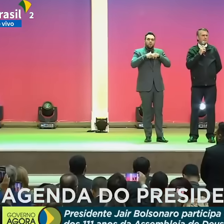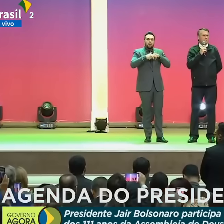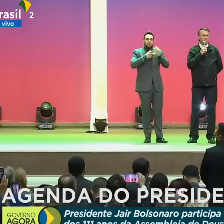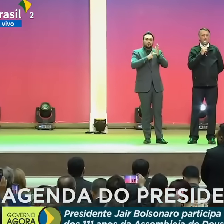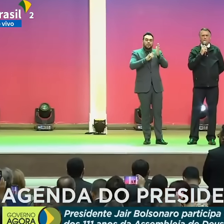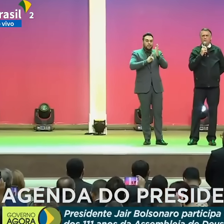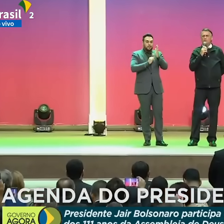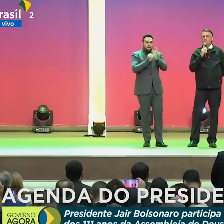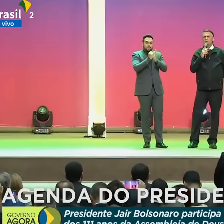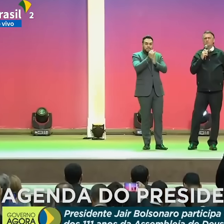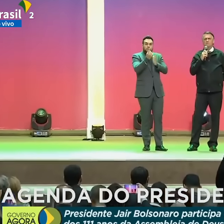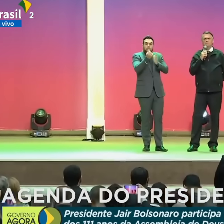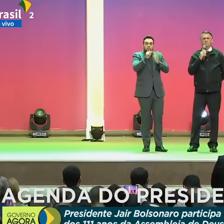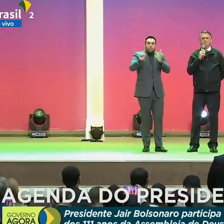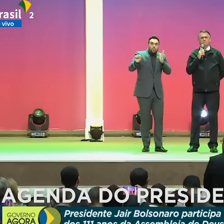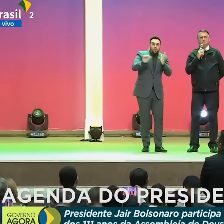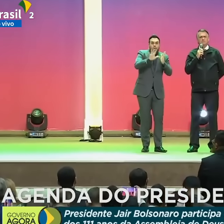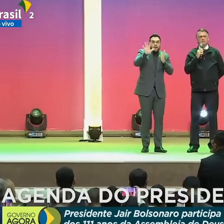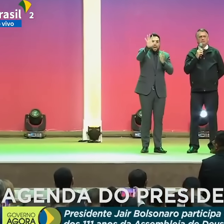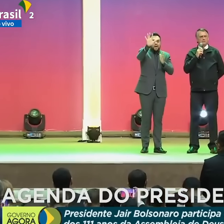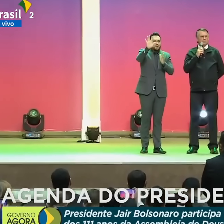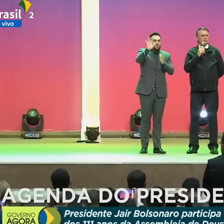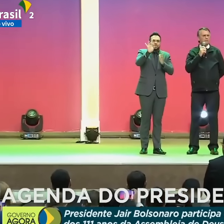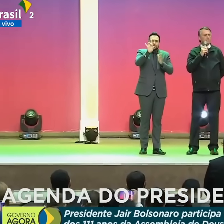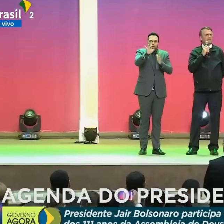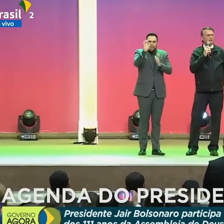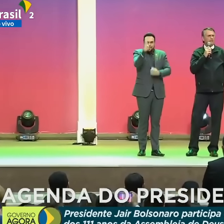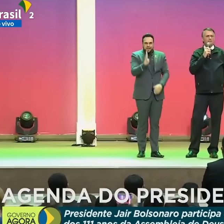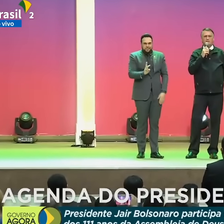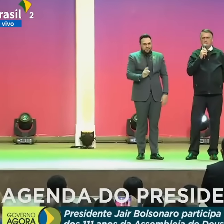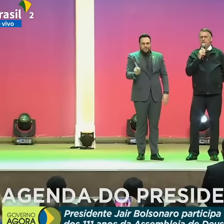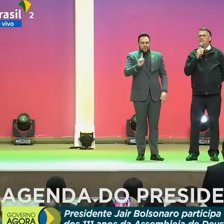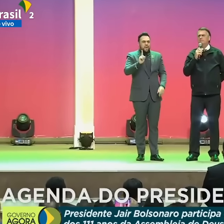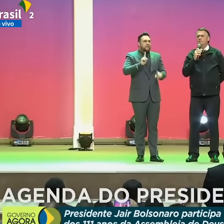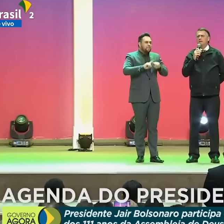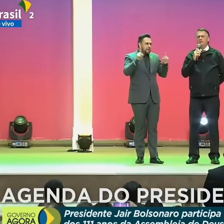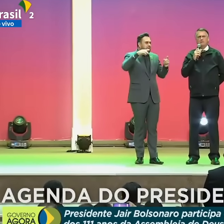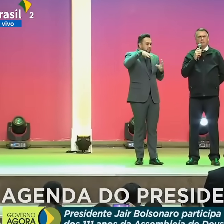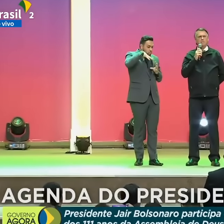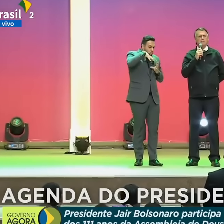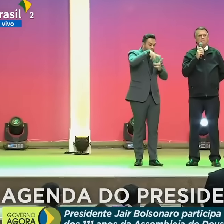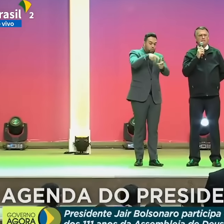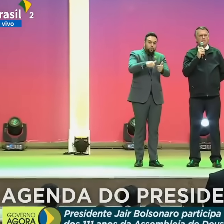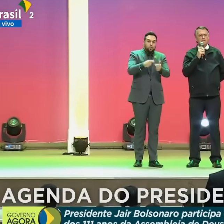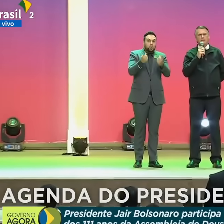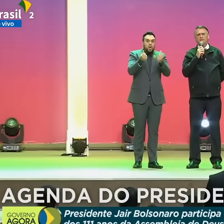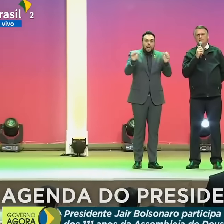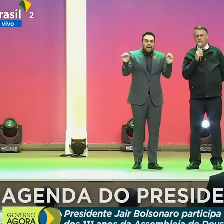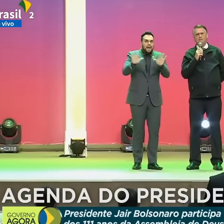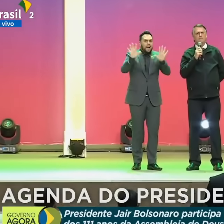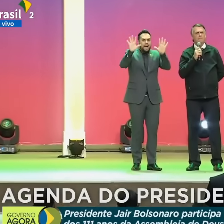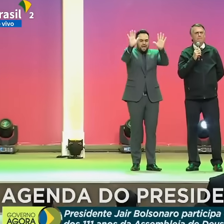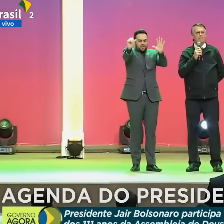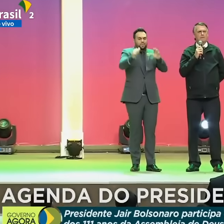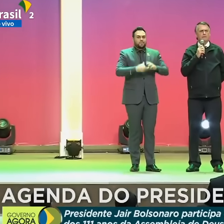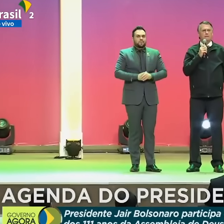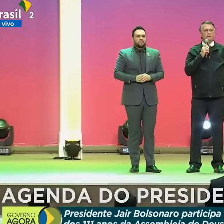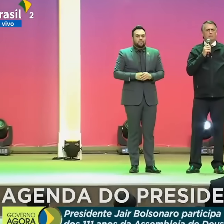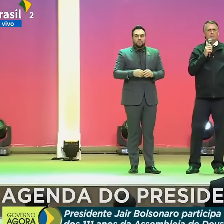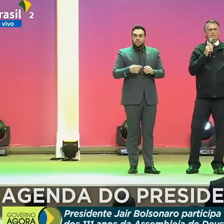faz presente no mundo todo. São questões materiais, sim, temos necessidade, sim,